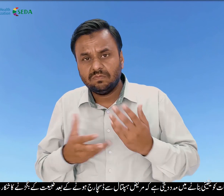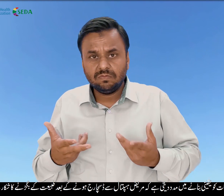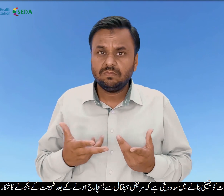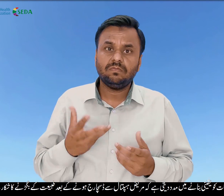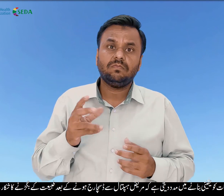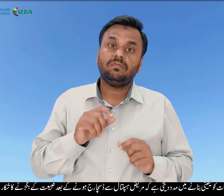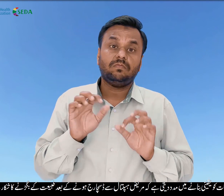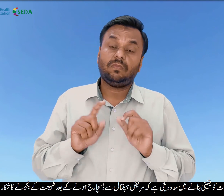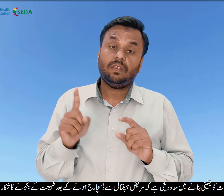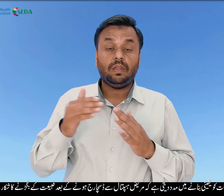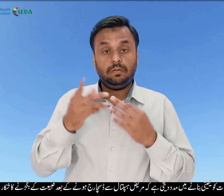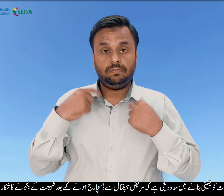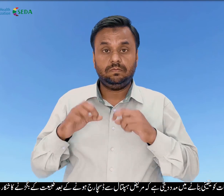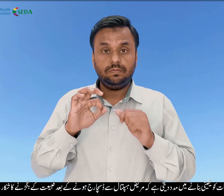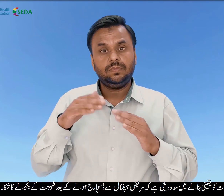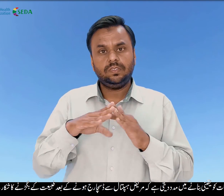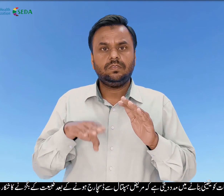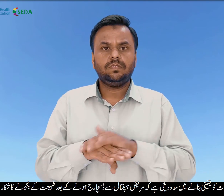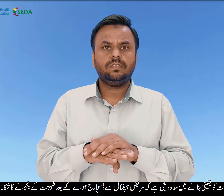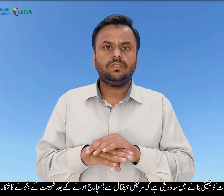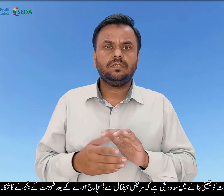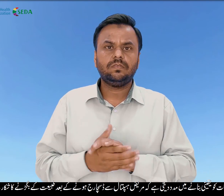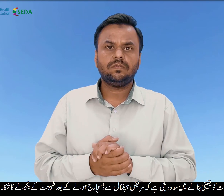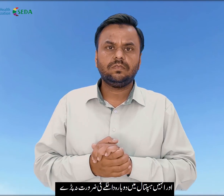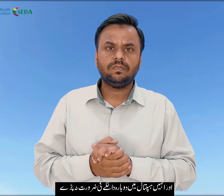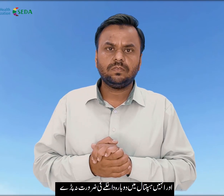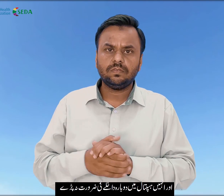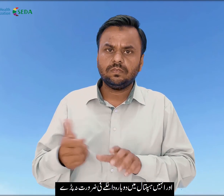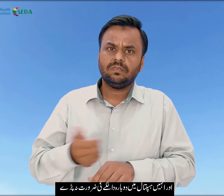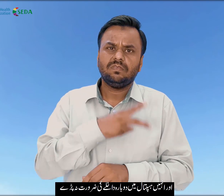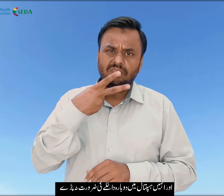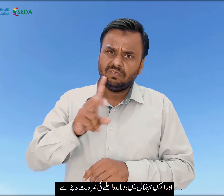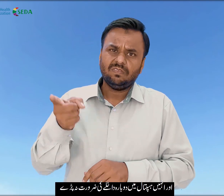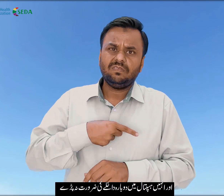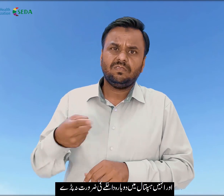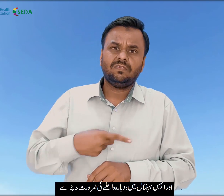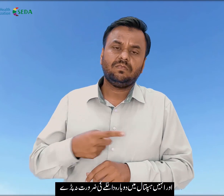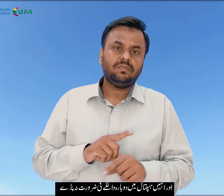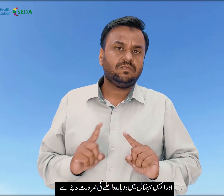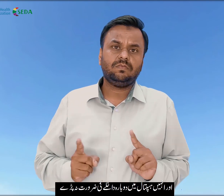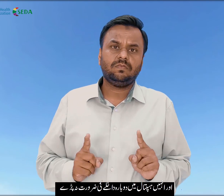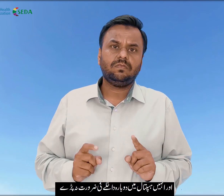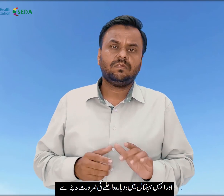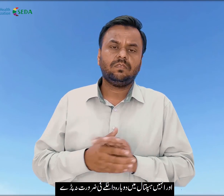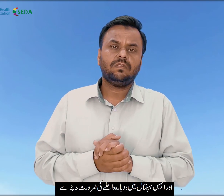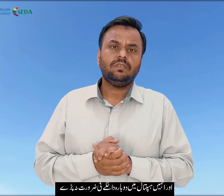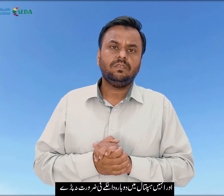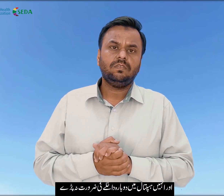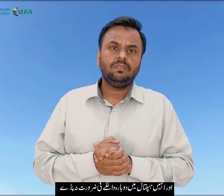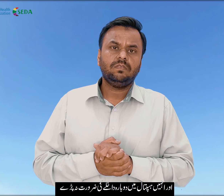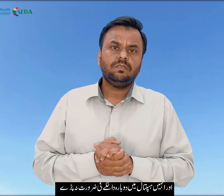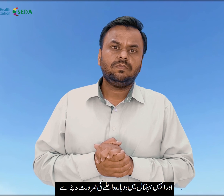کے بگڑنے کا شکار نہ ہوں اور انہیں ہسپتال میں دوبارہ داخلے کی ضرورت نہ پڑے۔